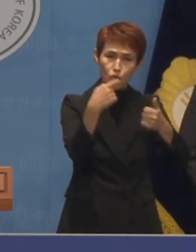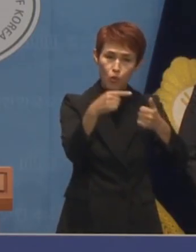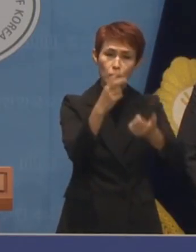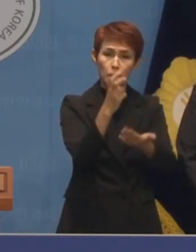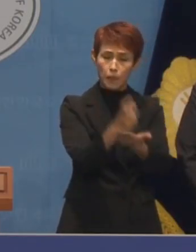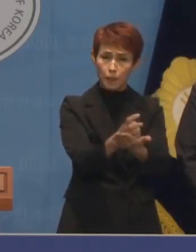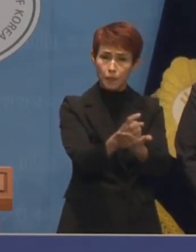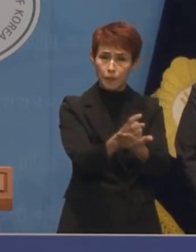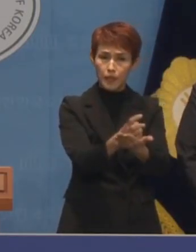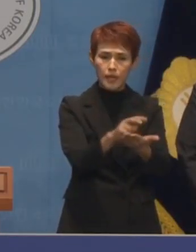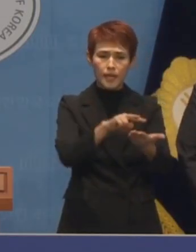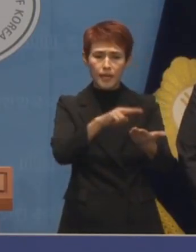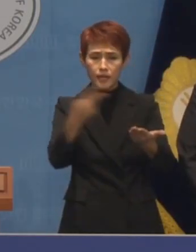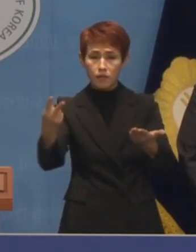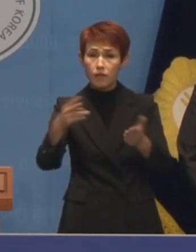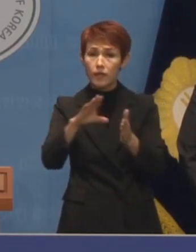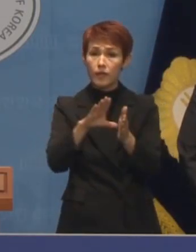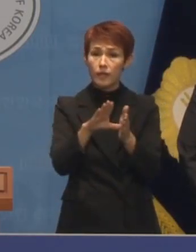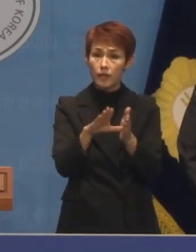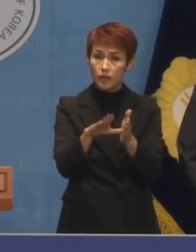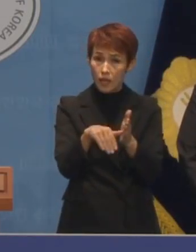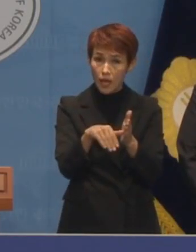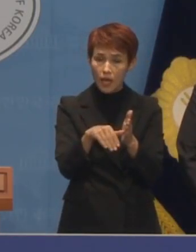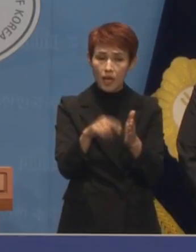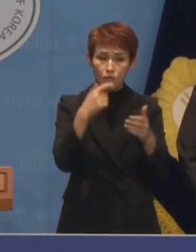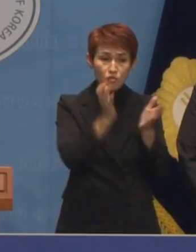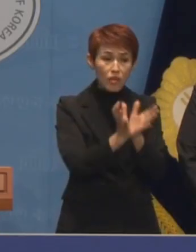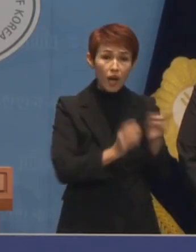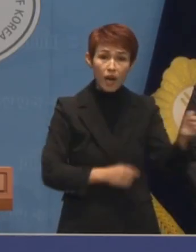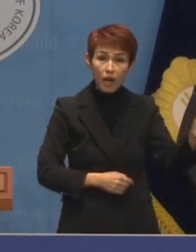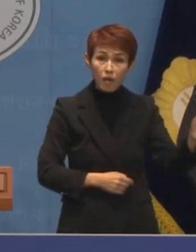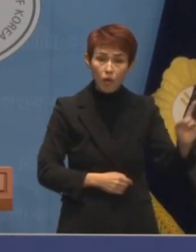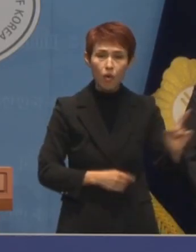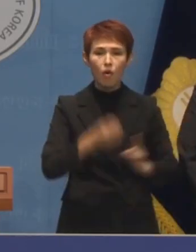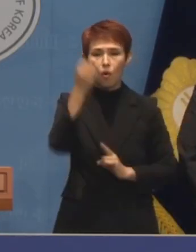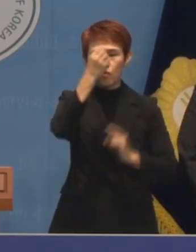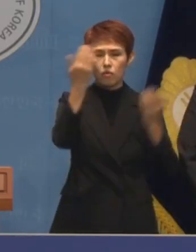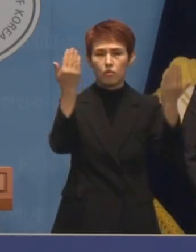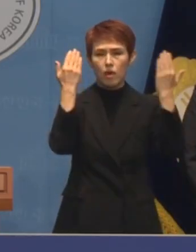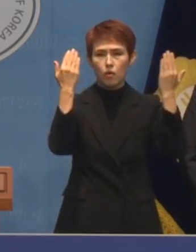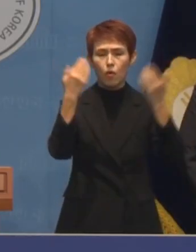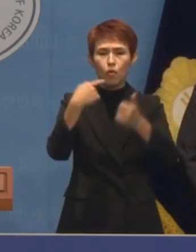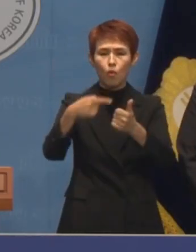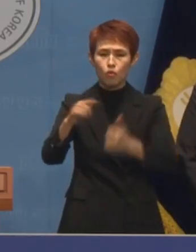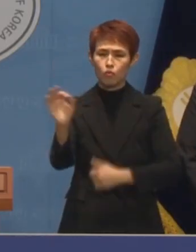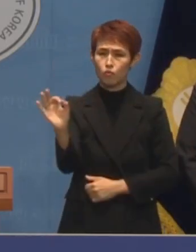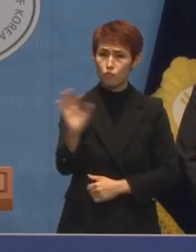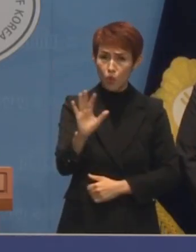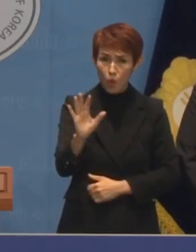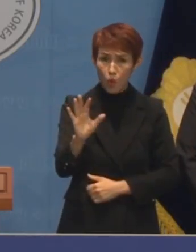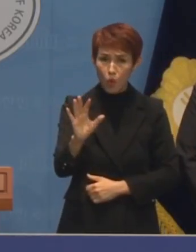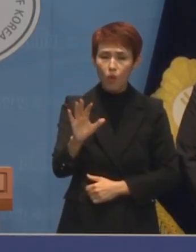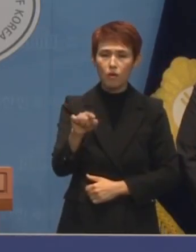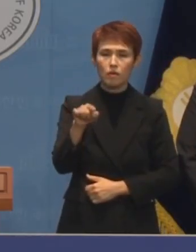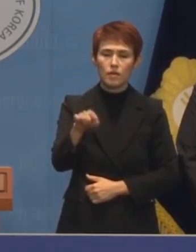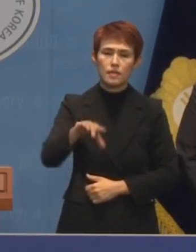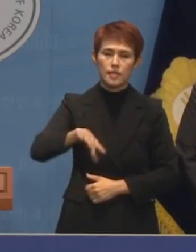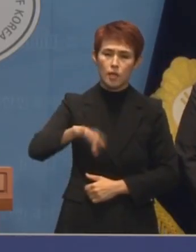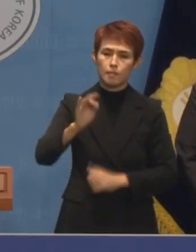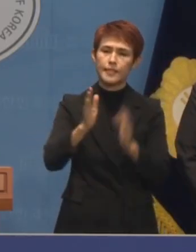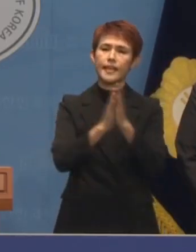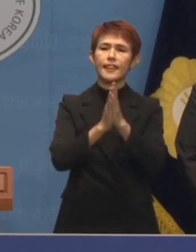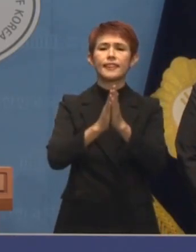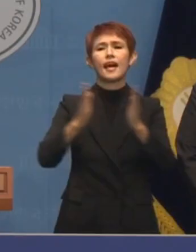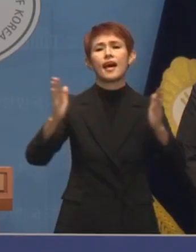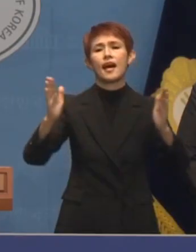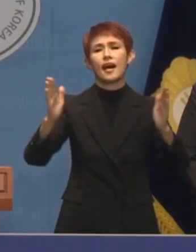초중등교육법을 개정할 당시 민주당은 고교 무상교육이 첫 발을